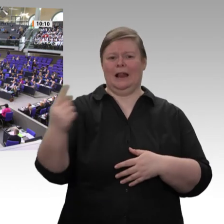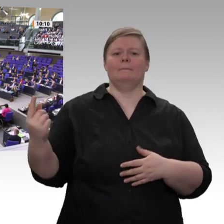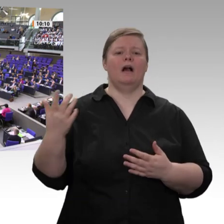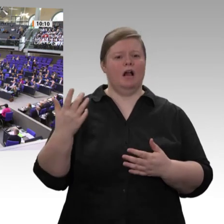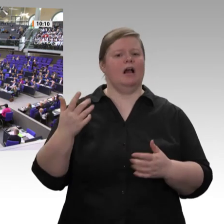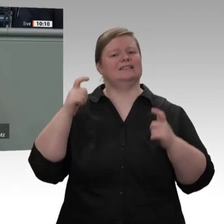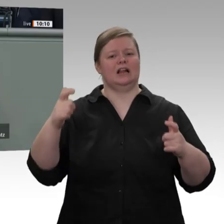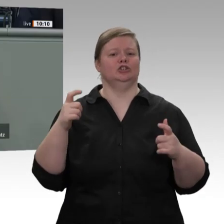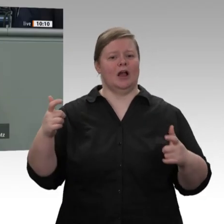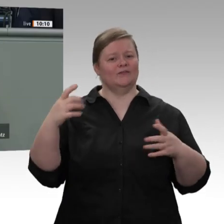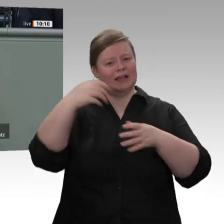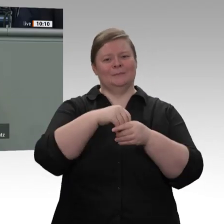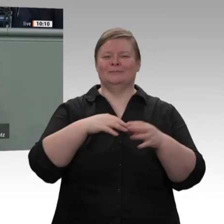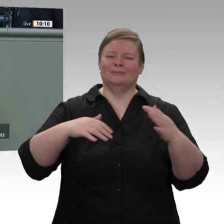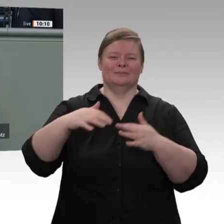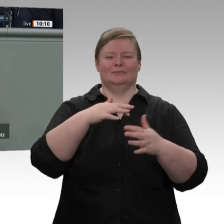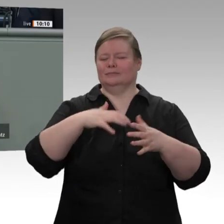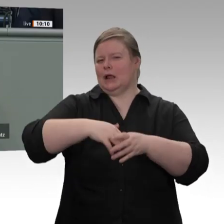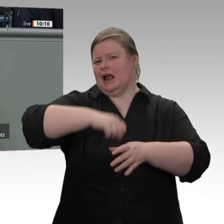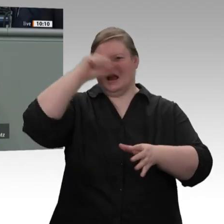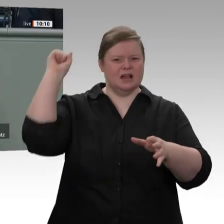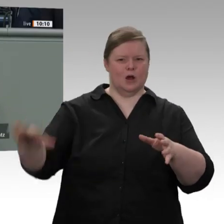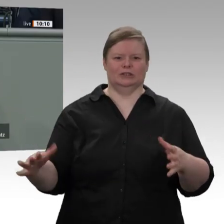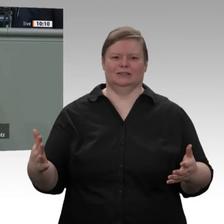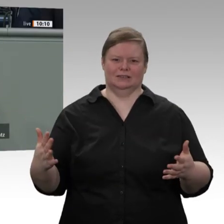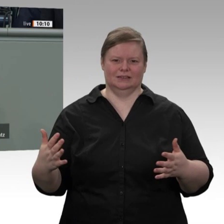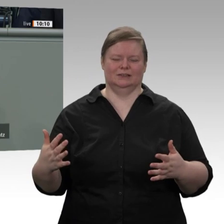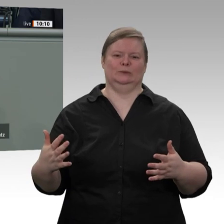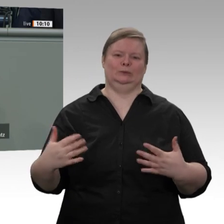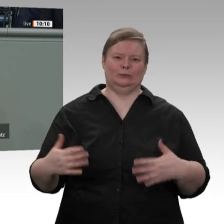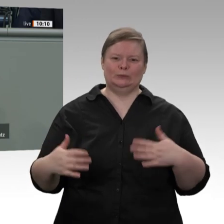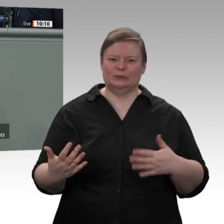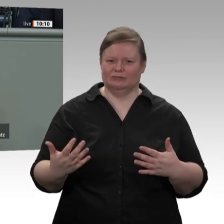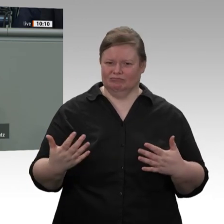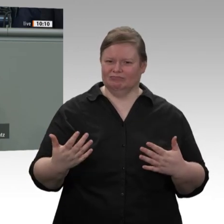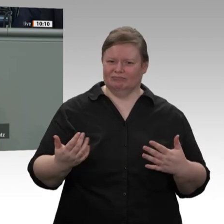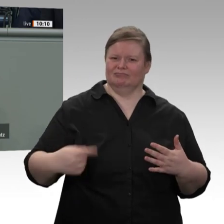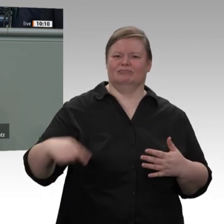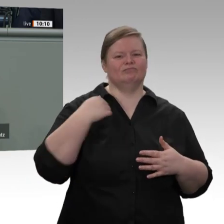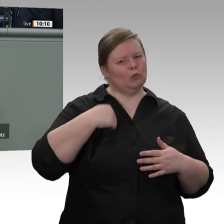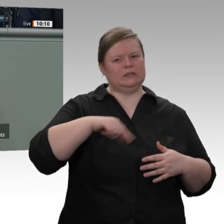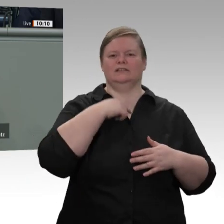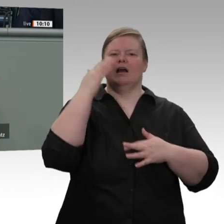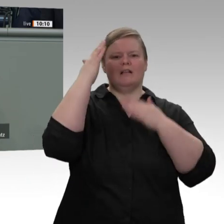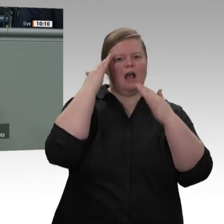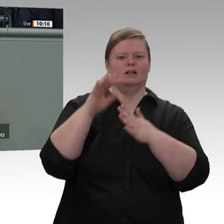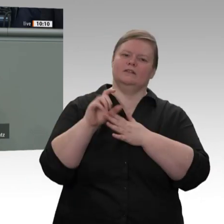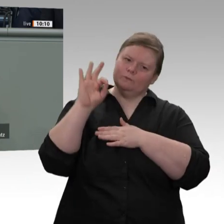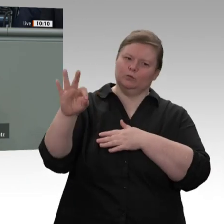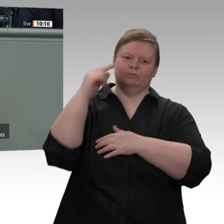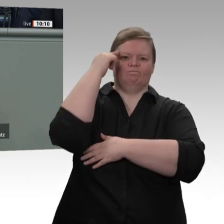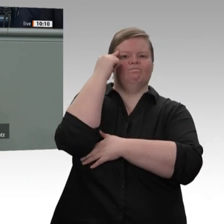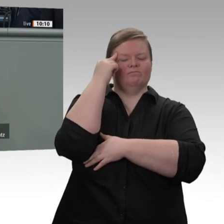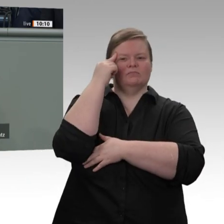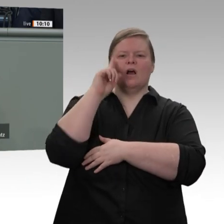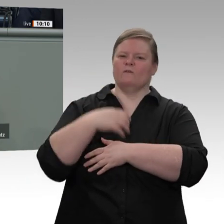Meine sehr geehrten Damen und Herren, am Tag nach diesem furchtbaren Massenmord war ich zusammen mit dem Kollegen Seehofer und mit Herrn